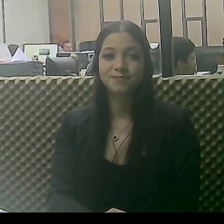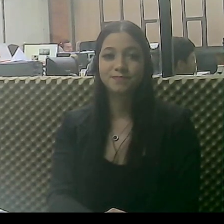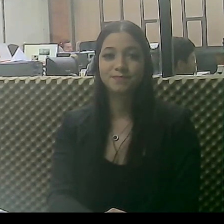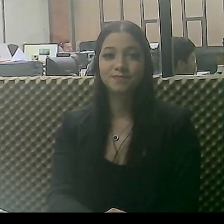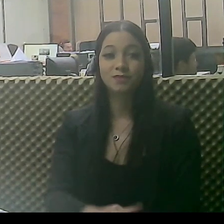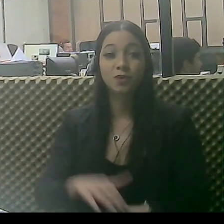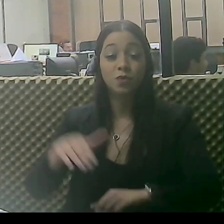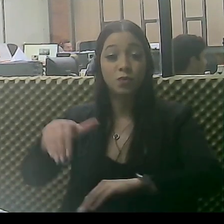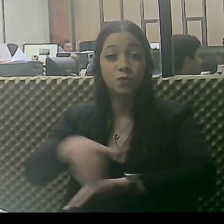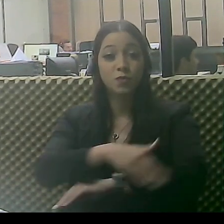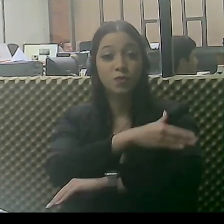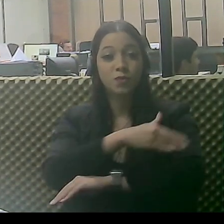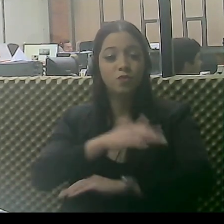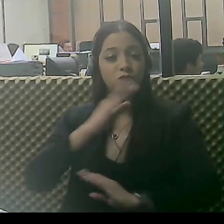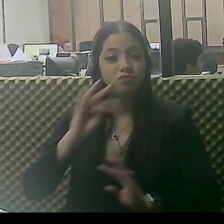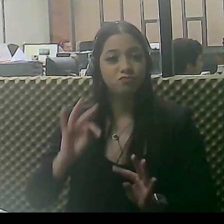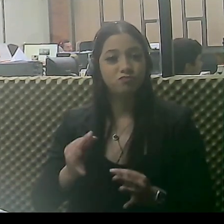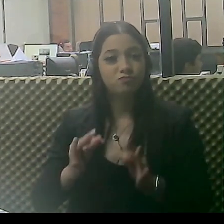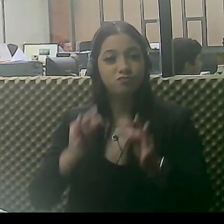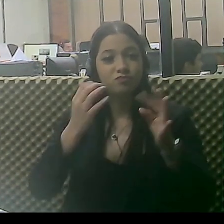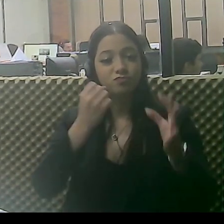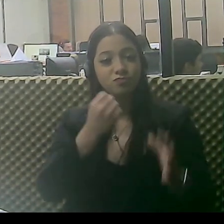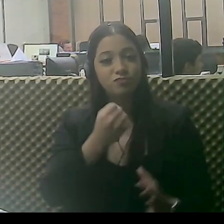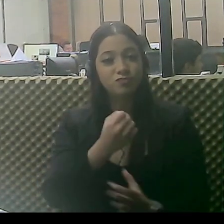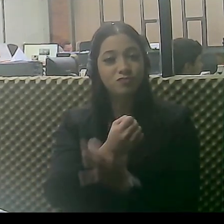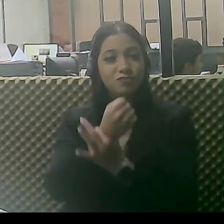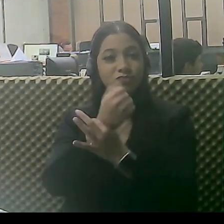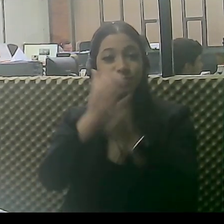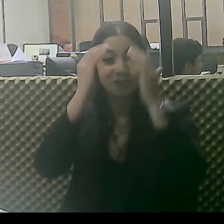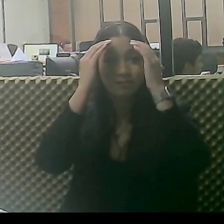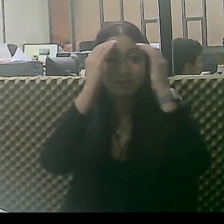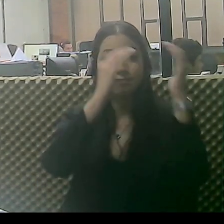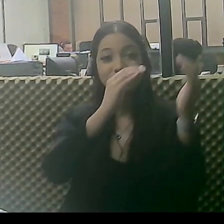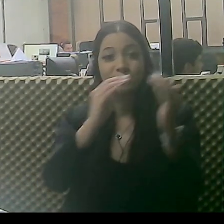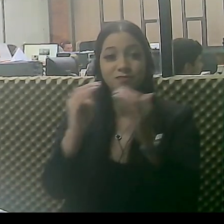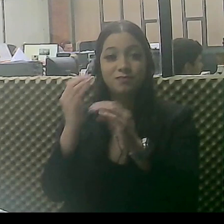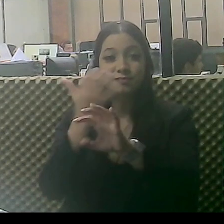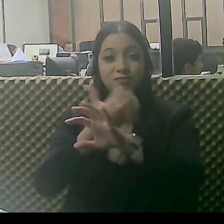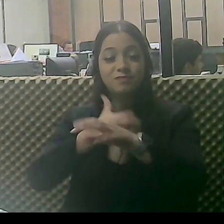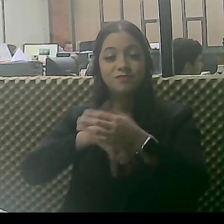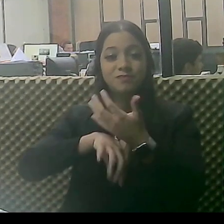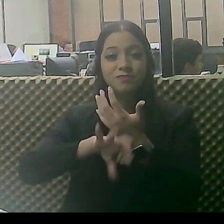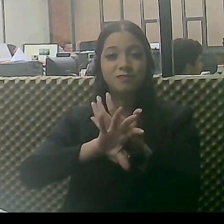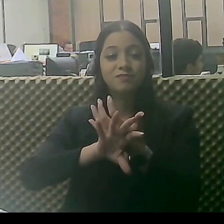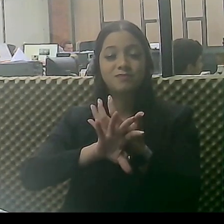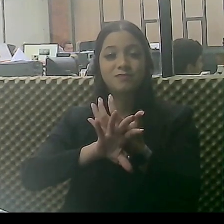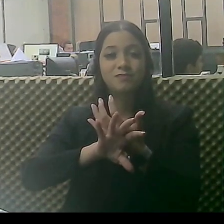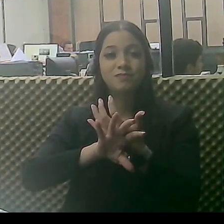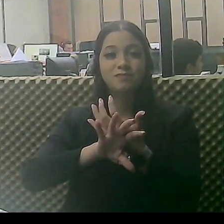Nossas ruas estão mais modernas e seguras com respeito ao meio ambiente.